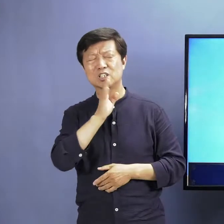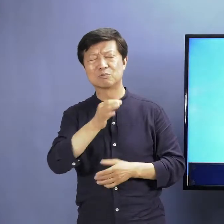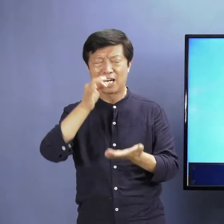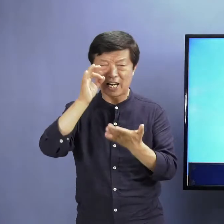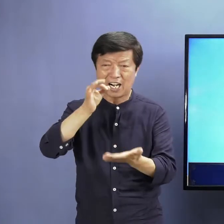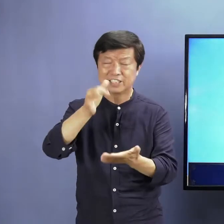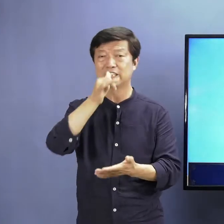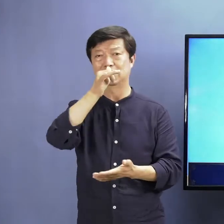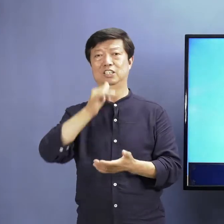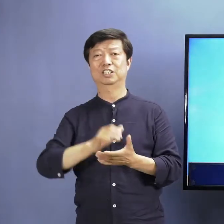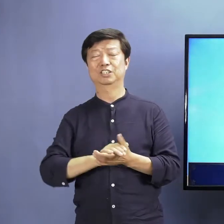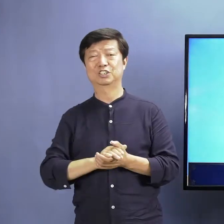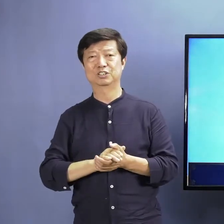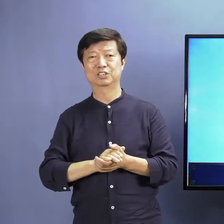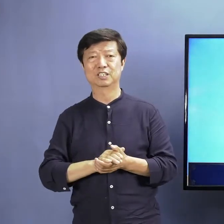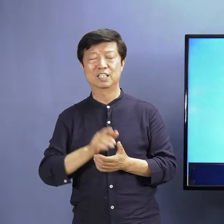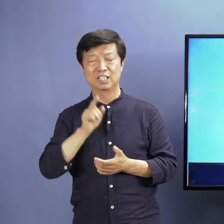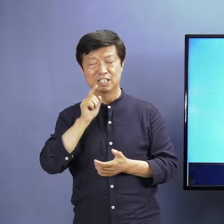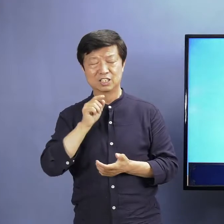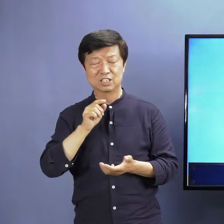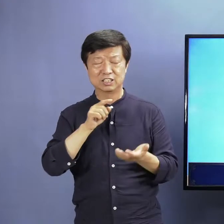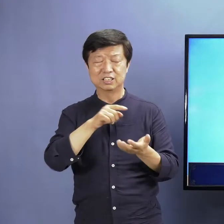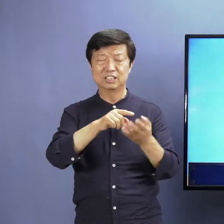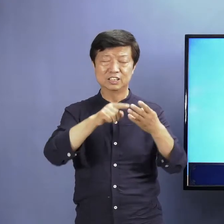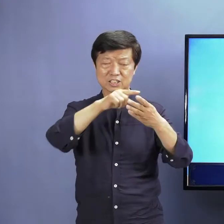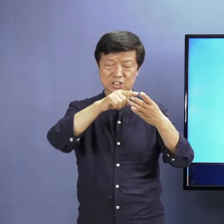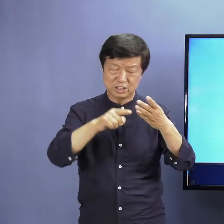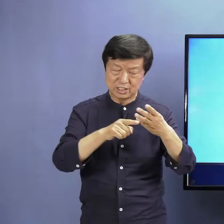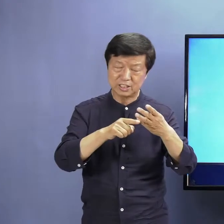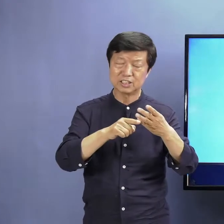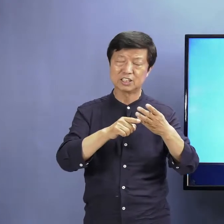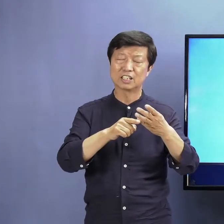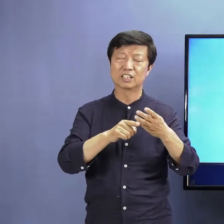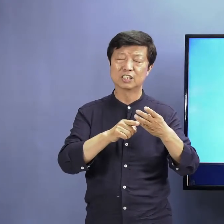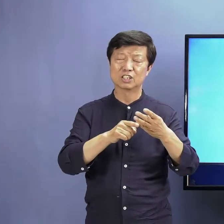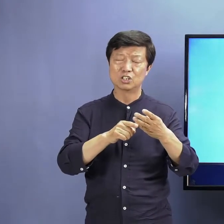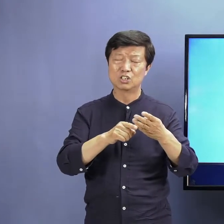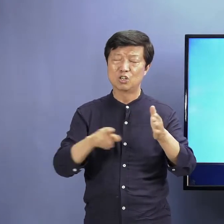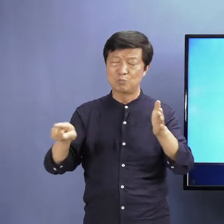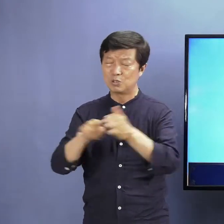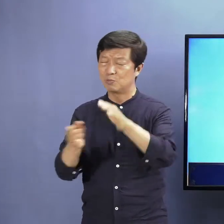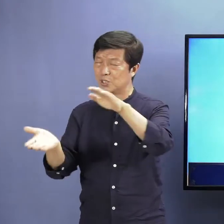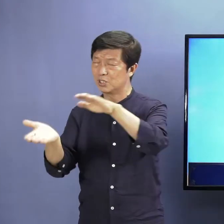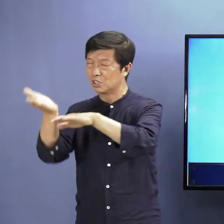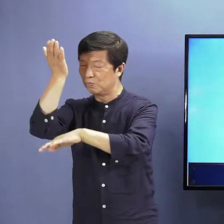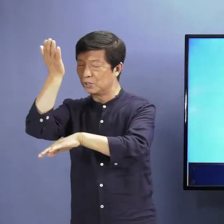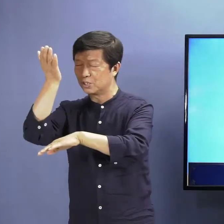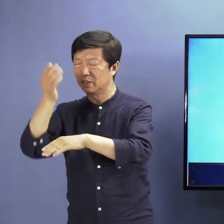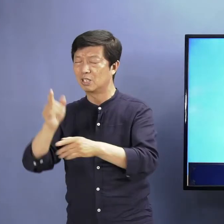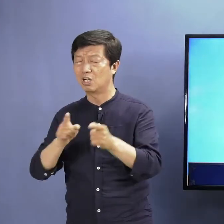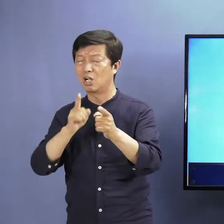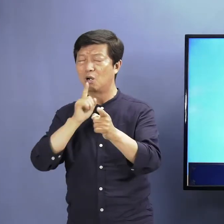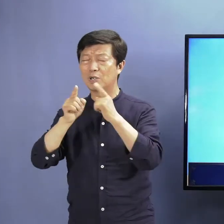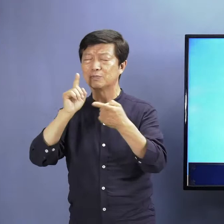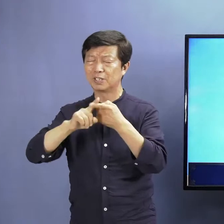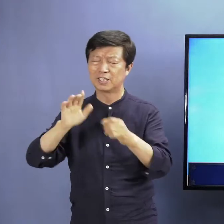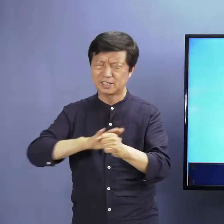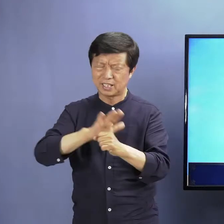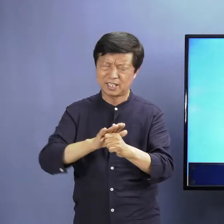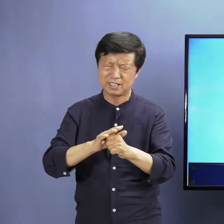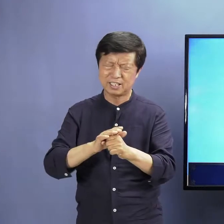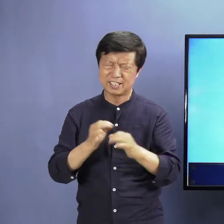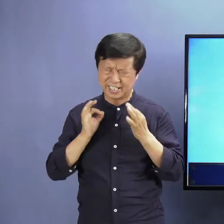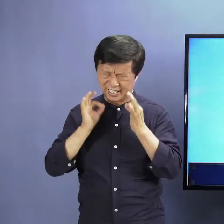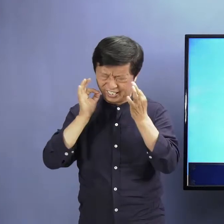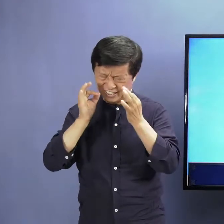돼요. 지금 그게 회복됩니다. 여러분, 신앙의 선배들 보면요 말씀에 대한 사랑이 말도 못했어요.